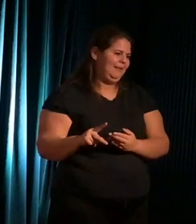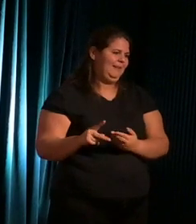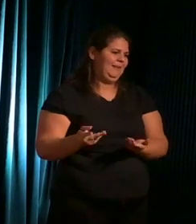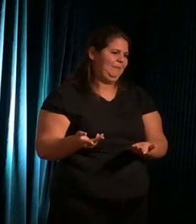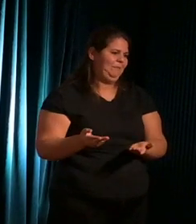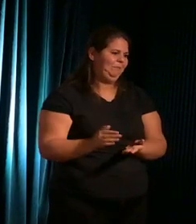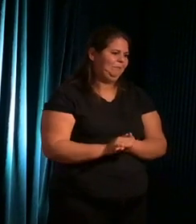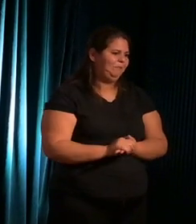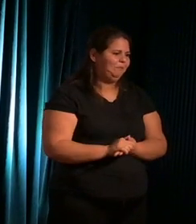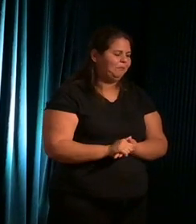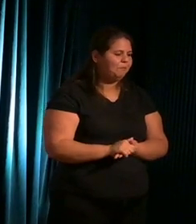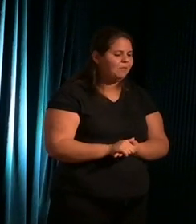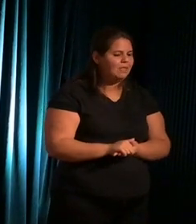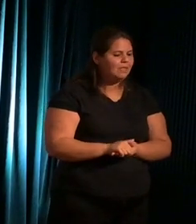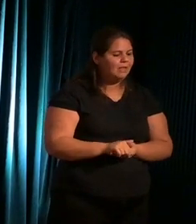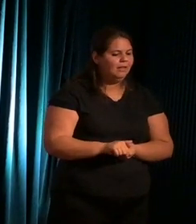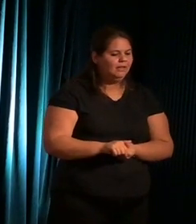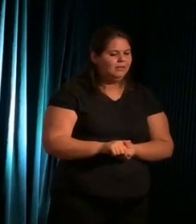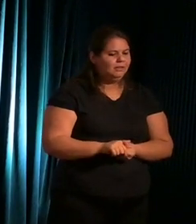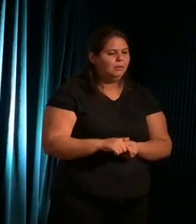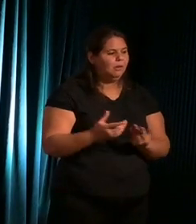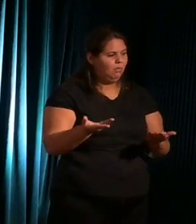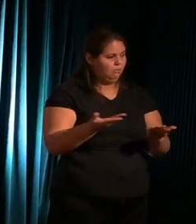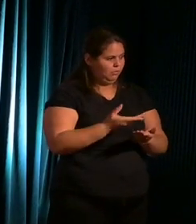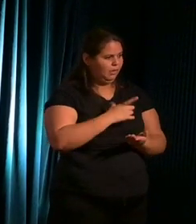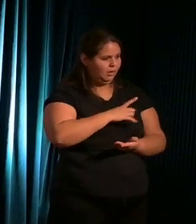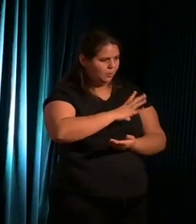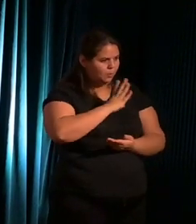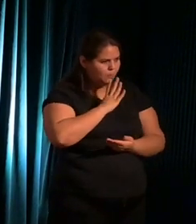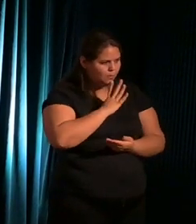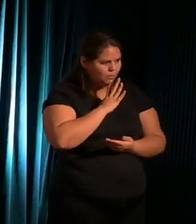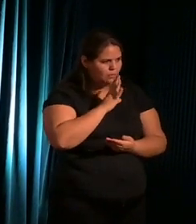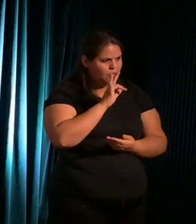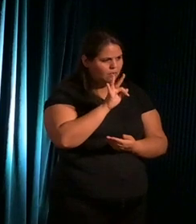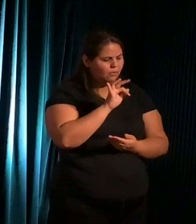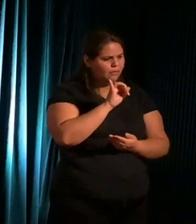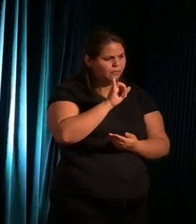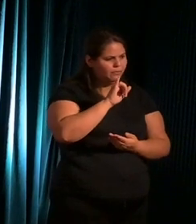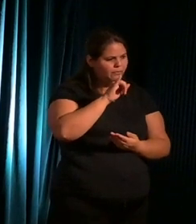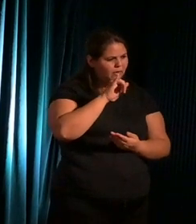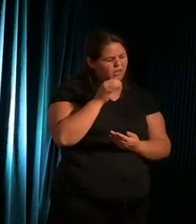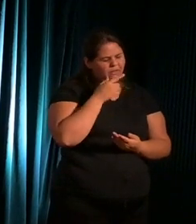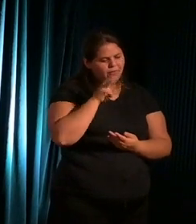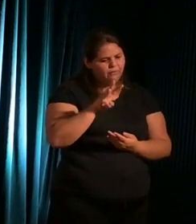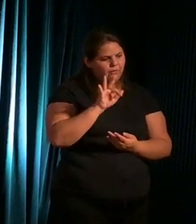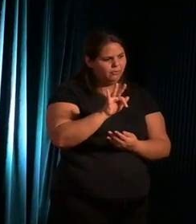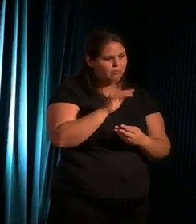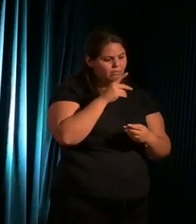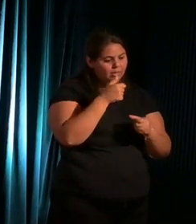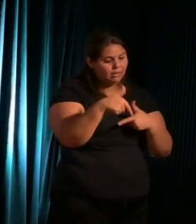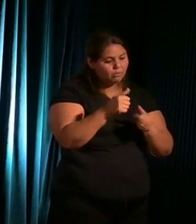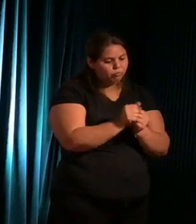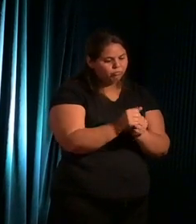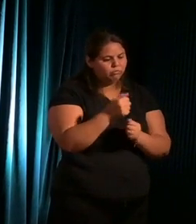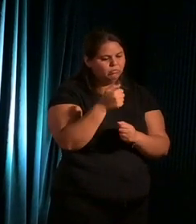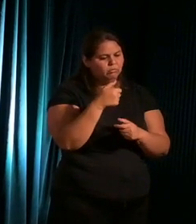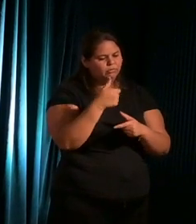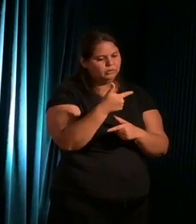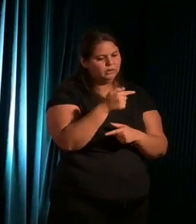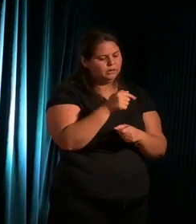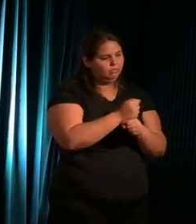dúvida. E mesmo com esse conhecimento, né, do filme, trabalhando juntos há 27 anos, né, na FUNARTE,